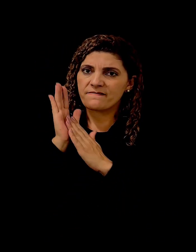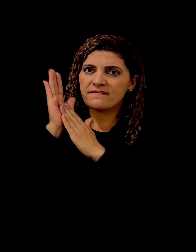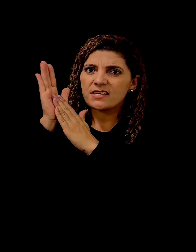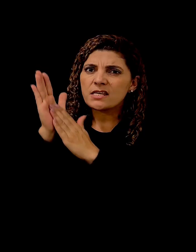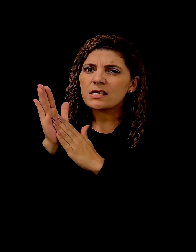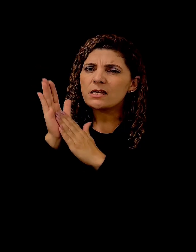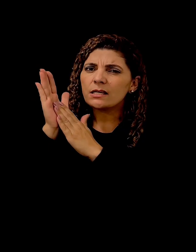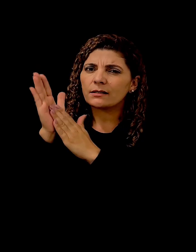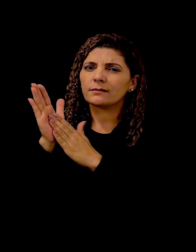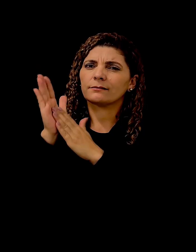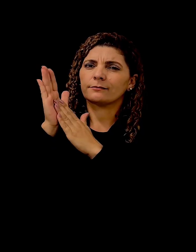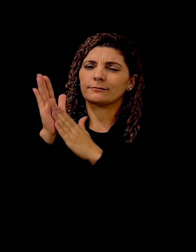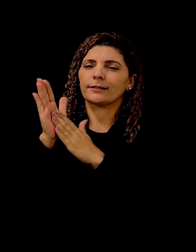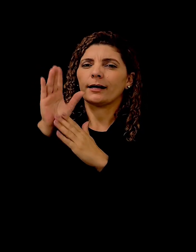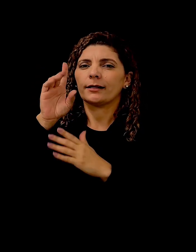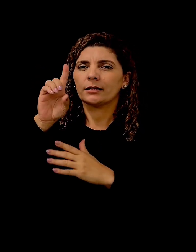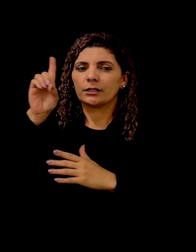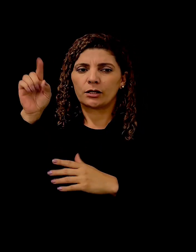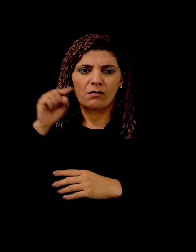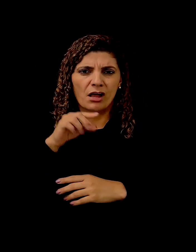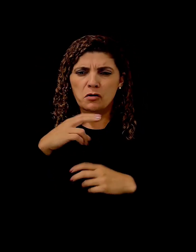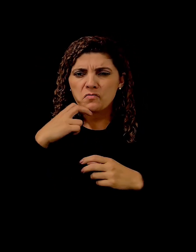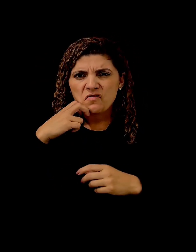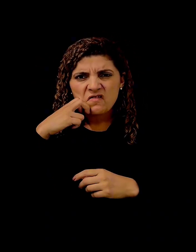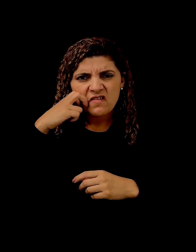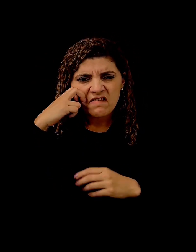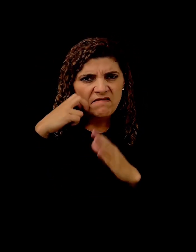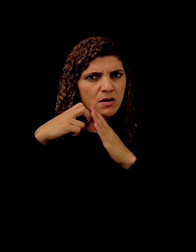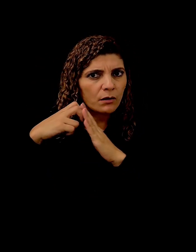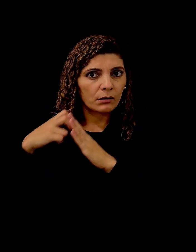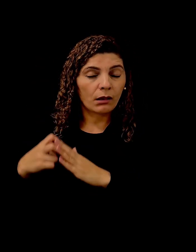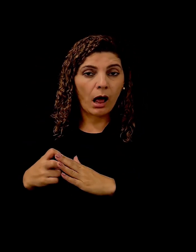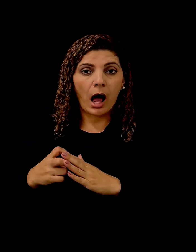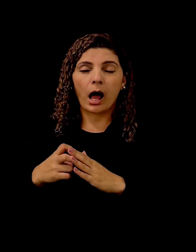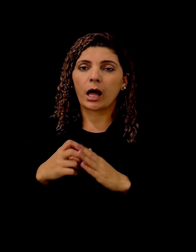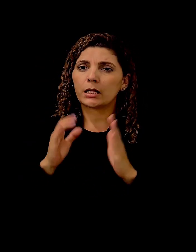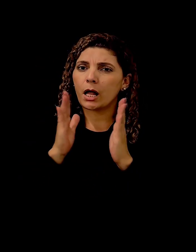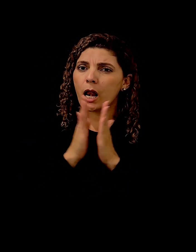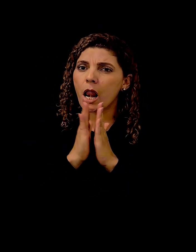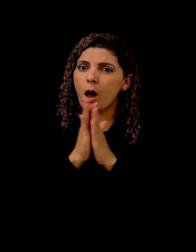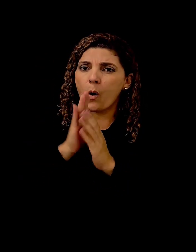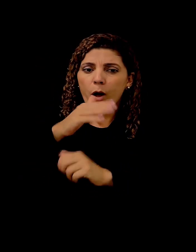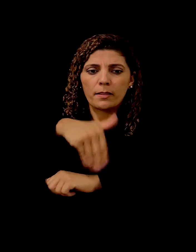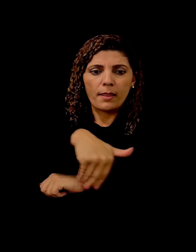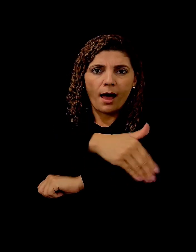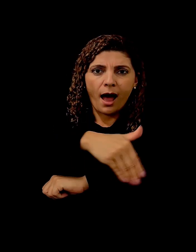mesmo, não tem acanhamento de orar na praça pública, todo mundo